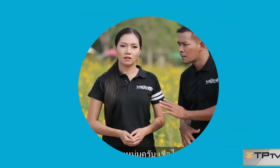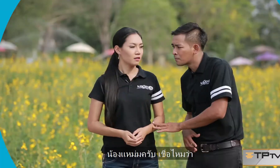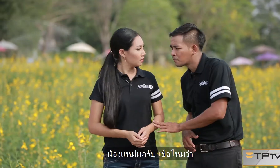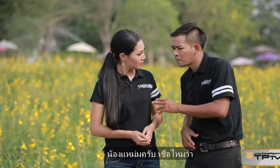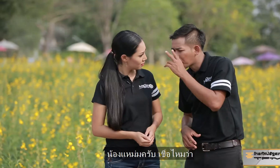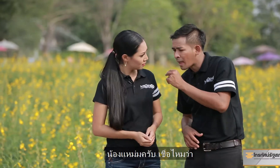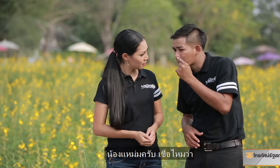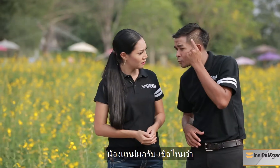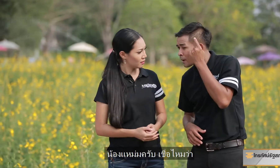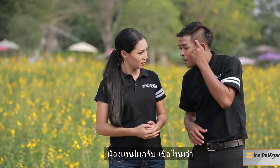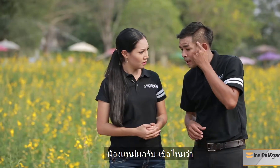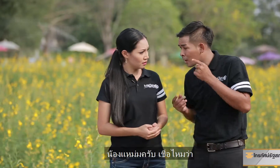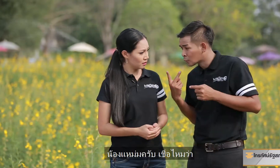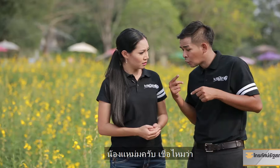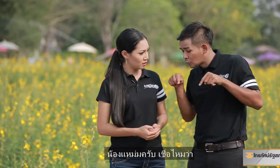น้องแหม่มครับเชื่อไหมว่า